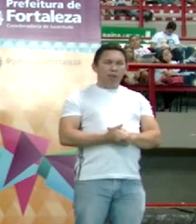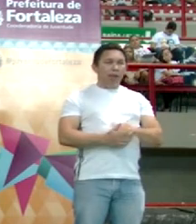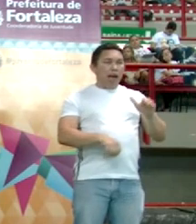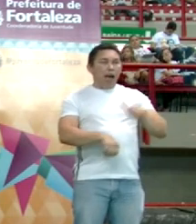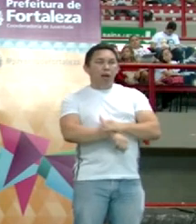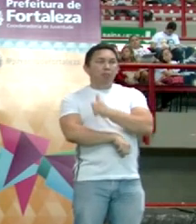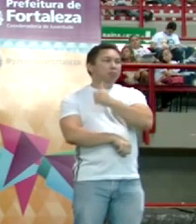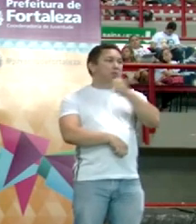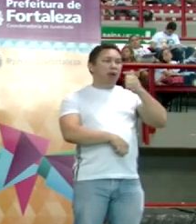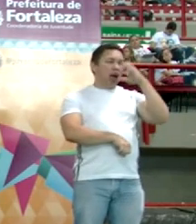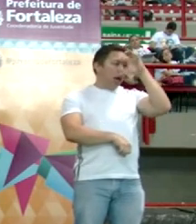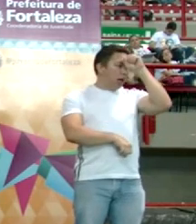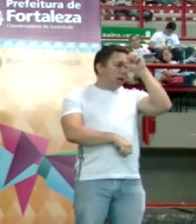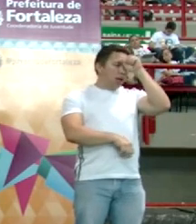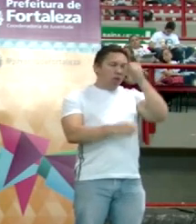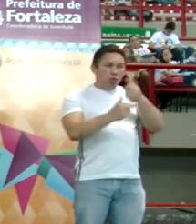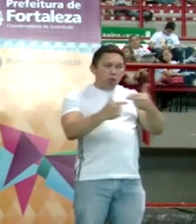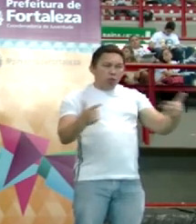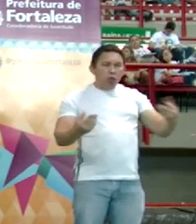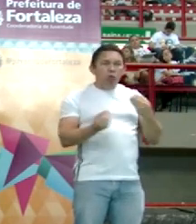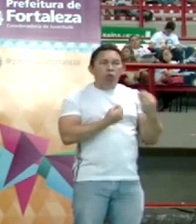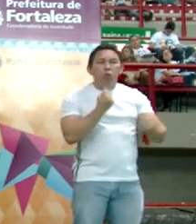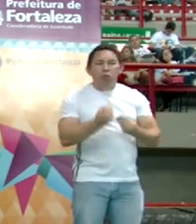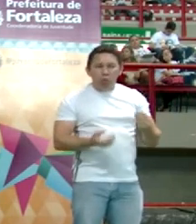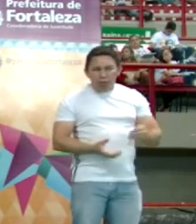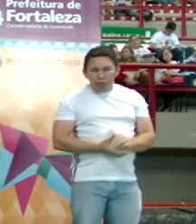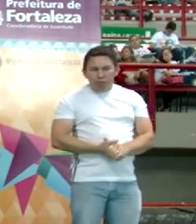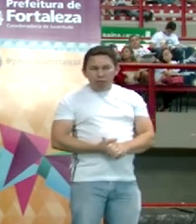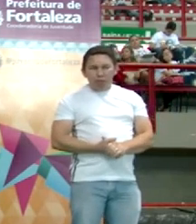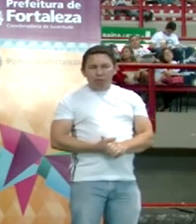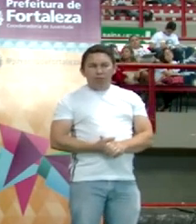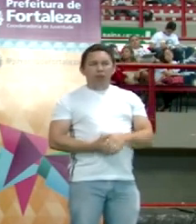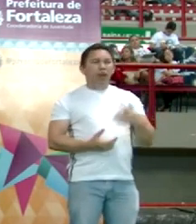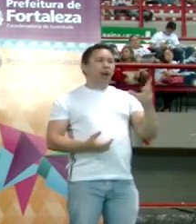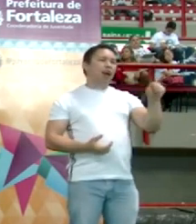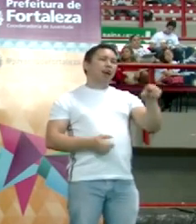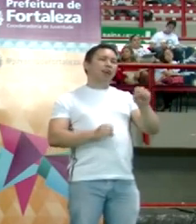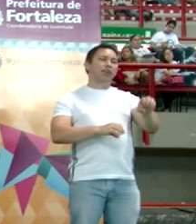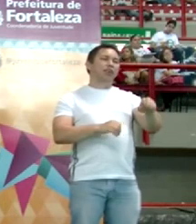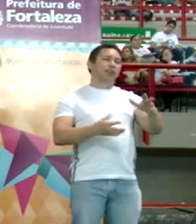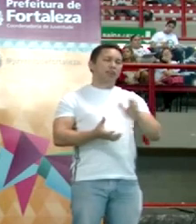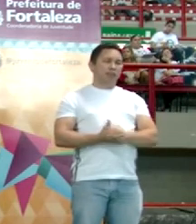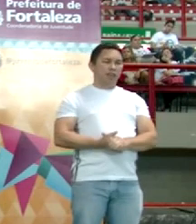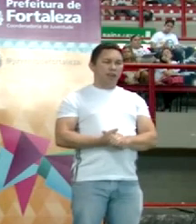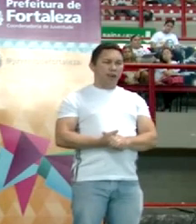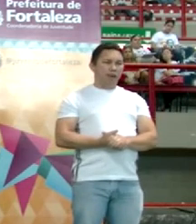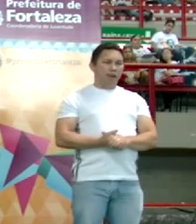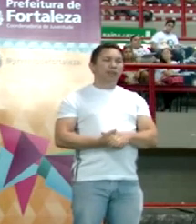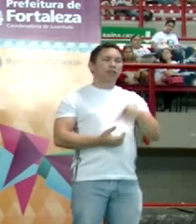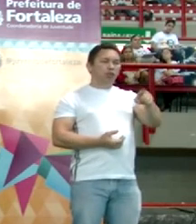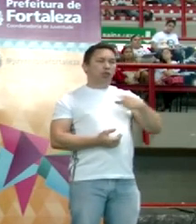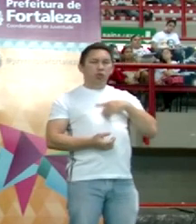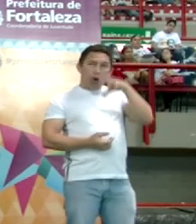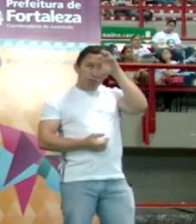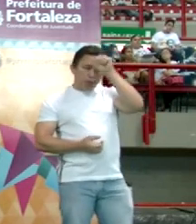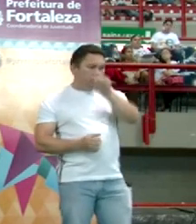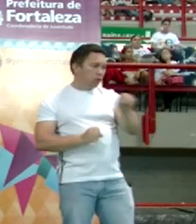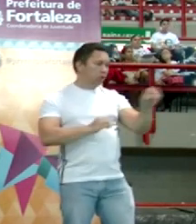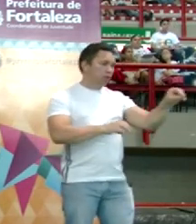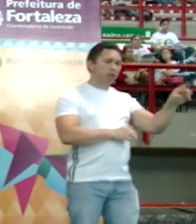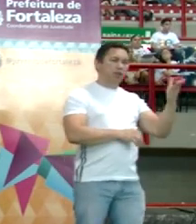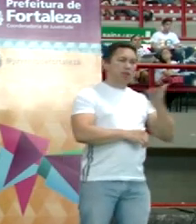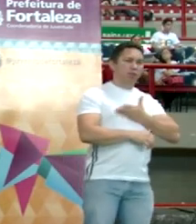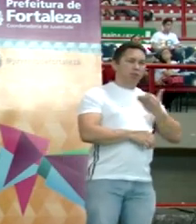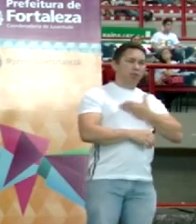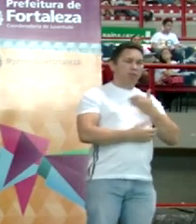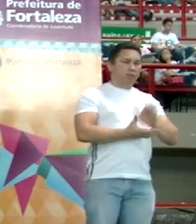melhor maneira de você aprender as coisas? Ensinando. Ensina para alguém.